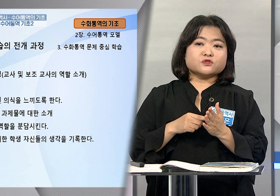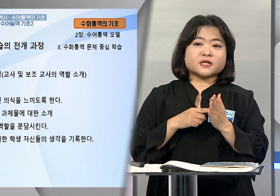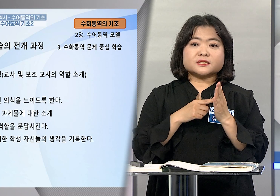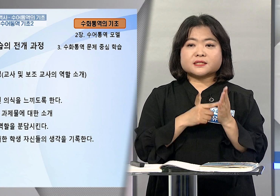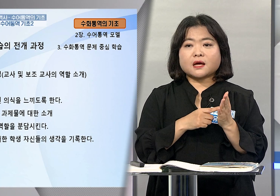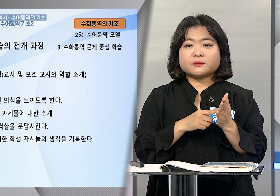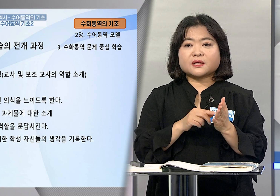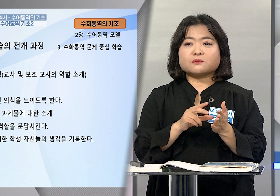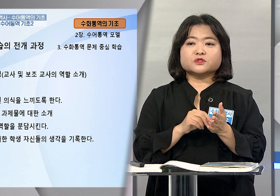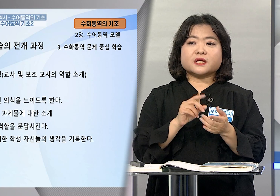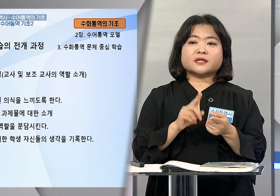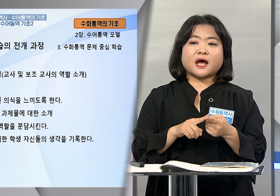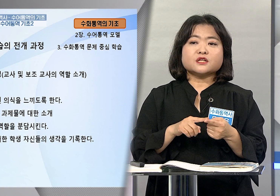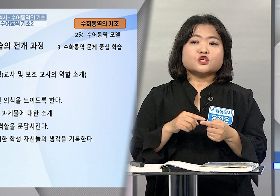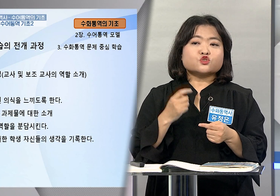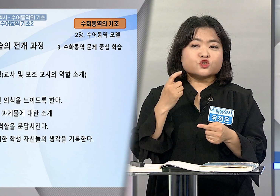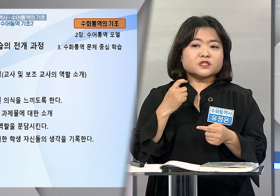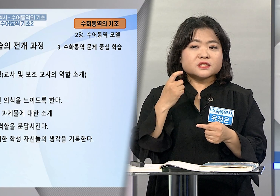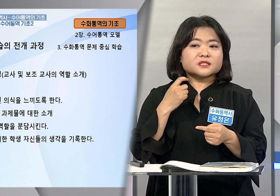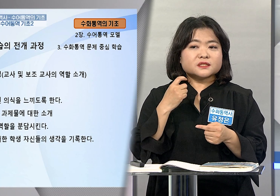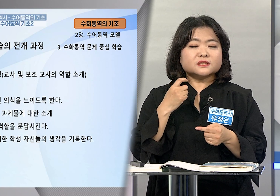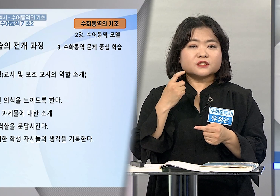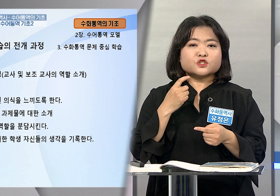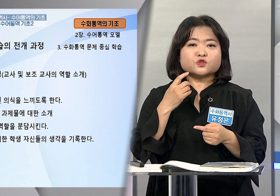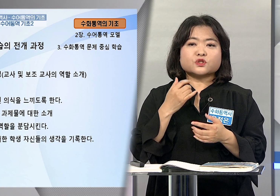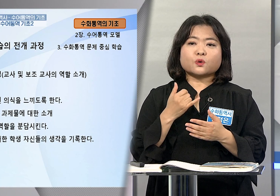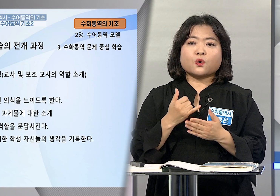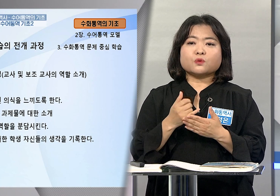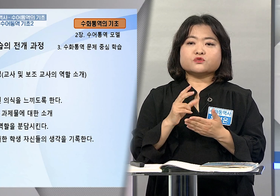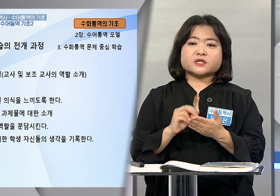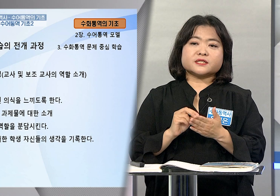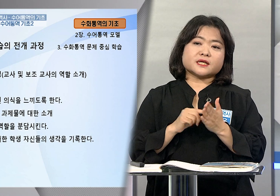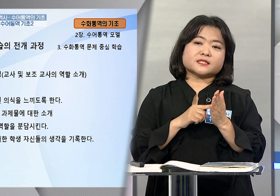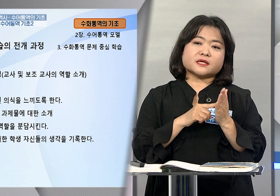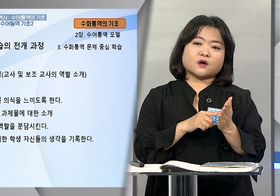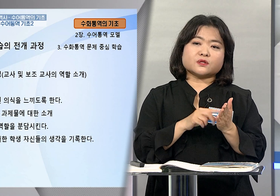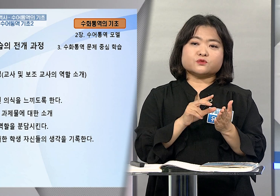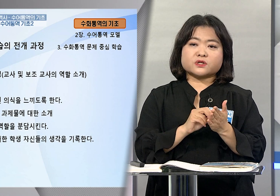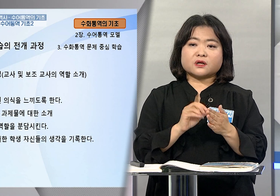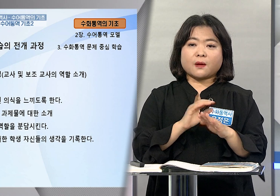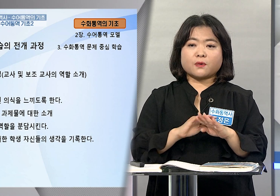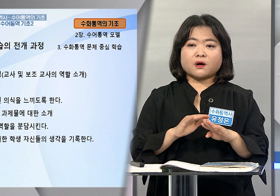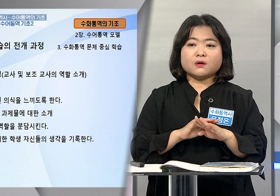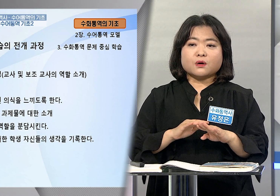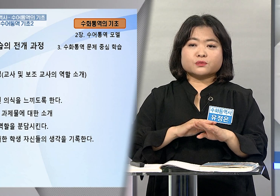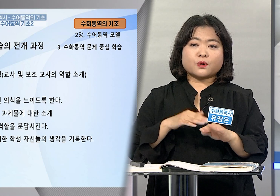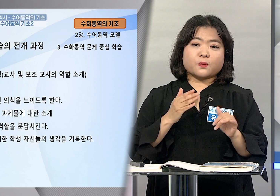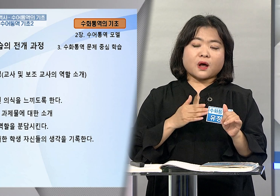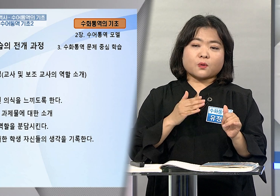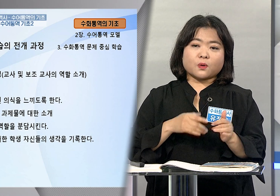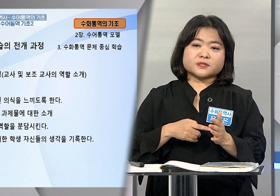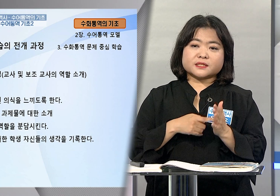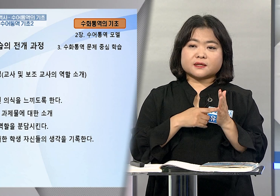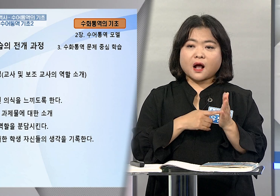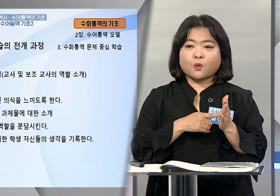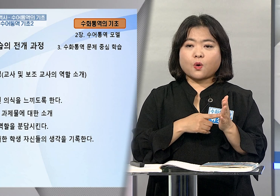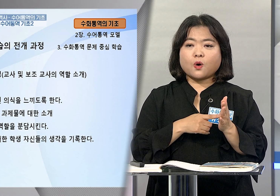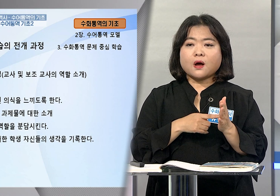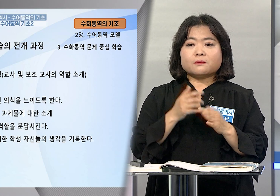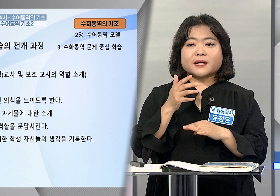문제를 제시합니다. 문제에 대한 주인의식을 느낄 수 있도록 문제를 제시해서 이 문제를 한번 풀어보라고 제시를 하고